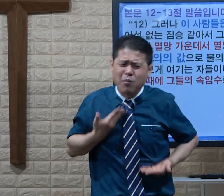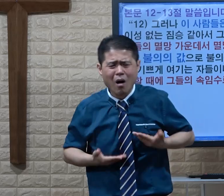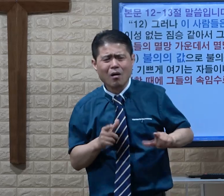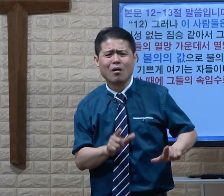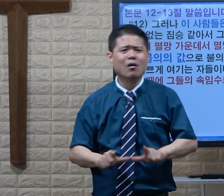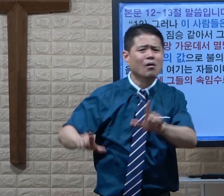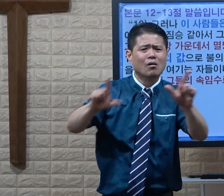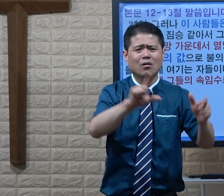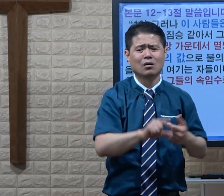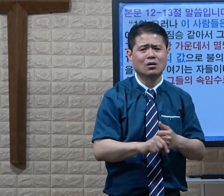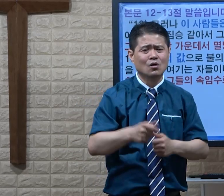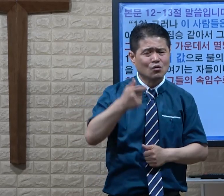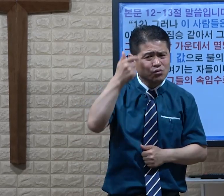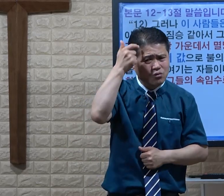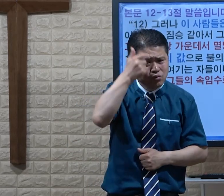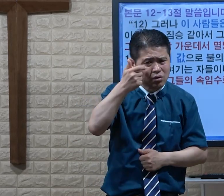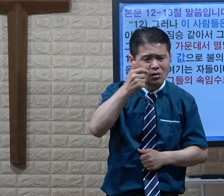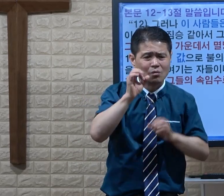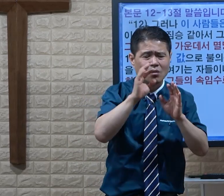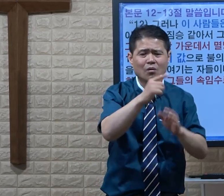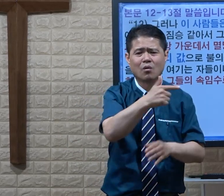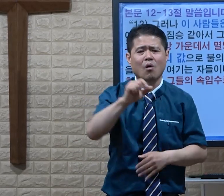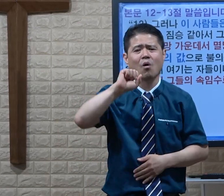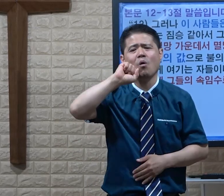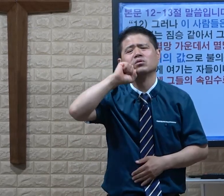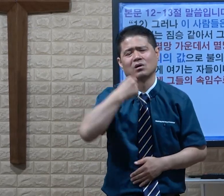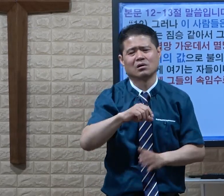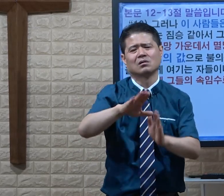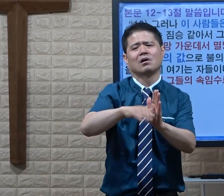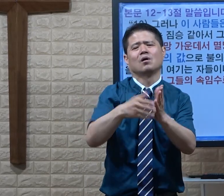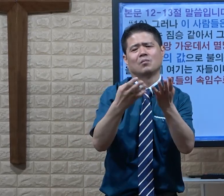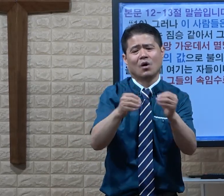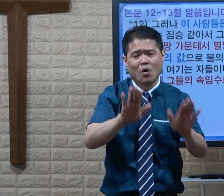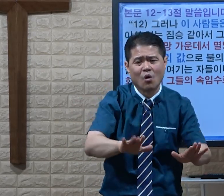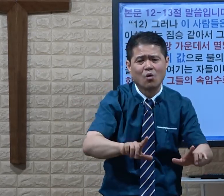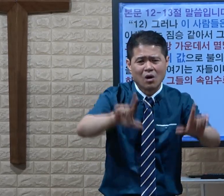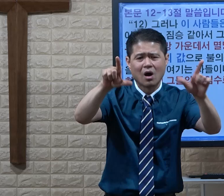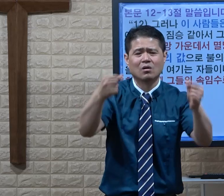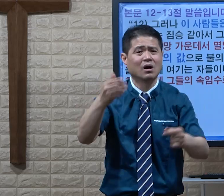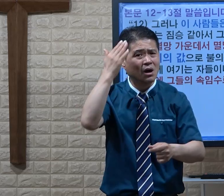1